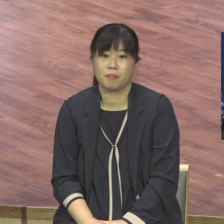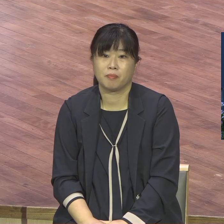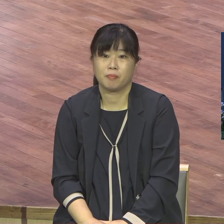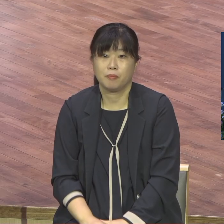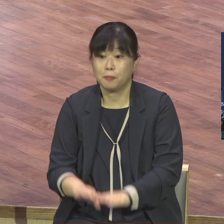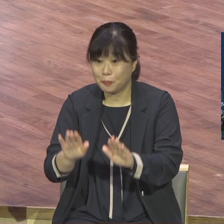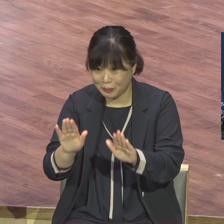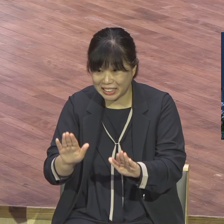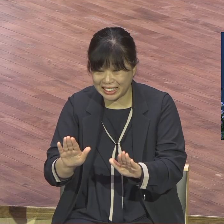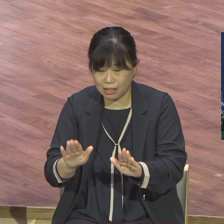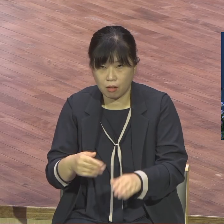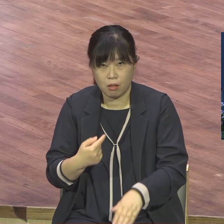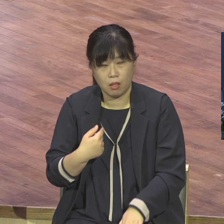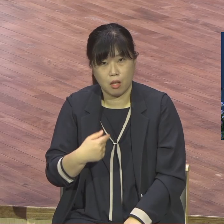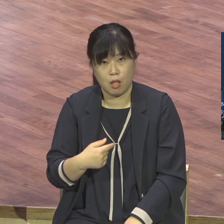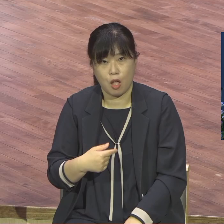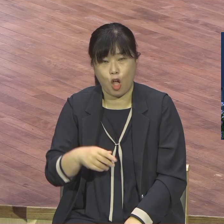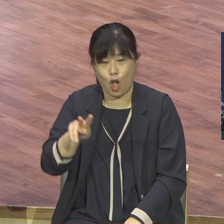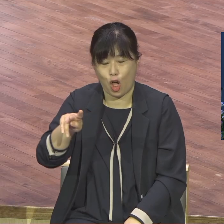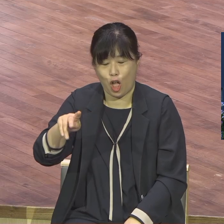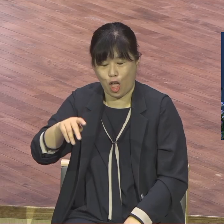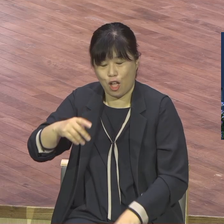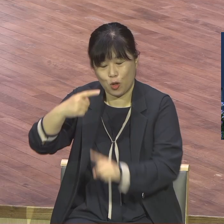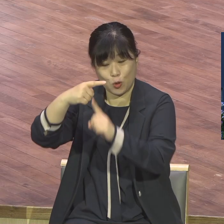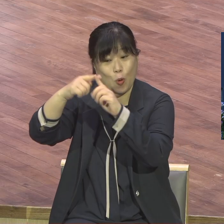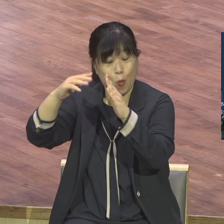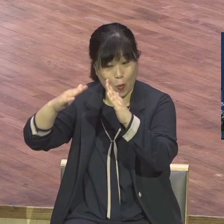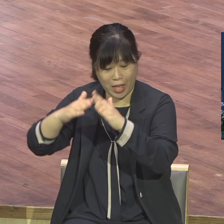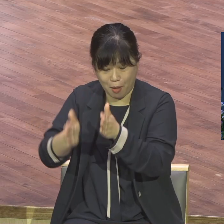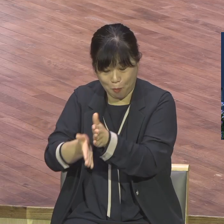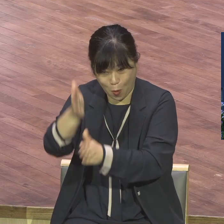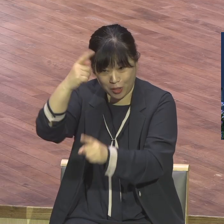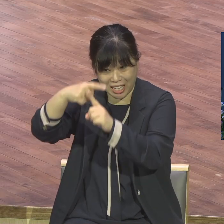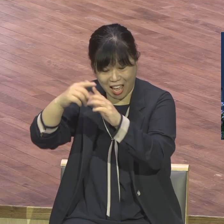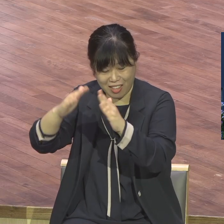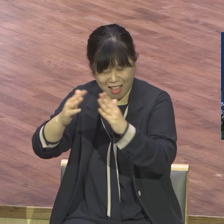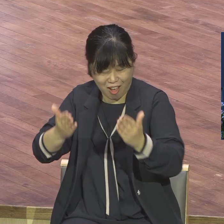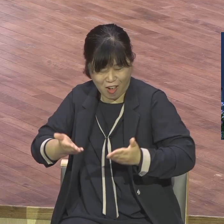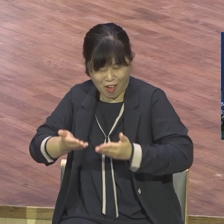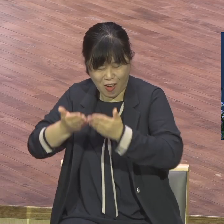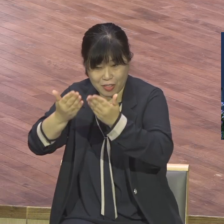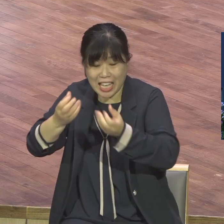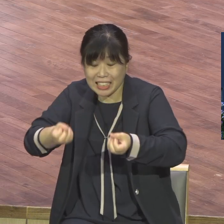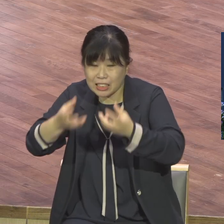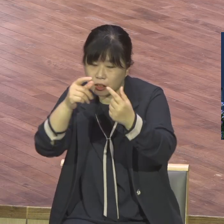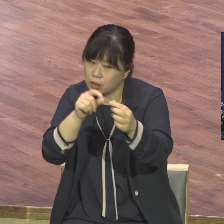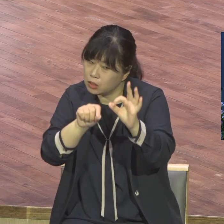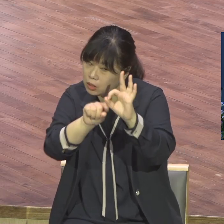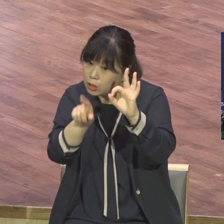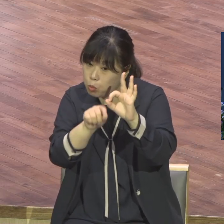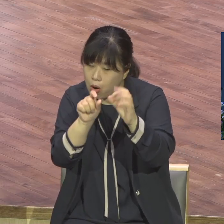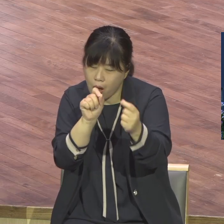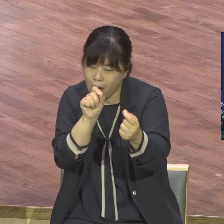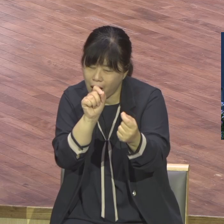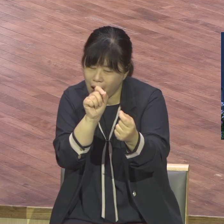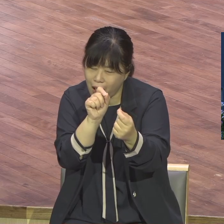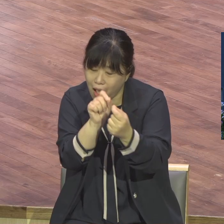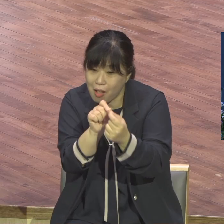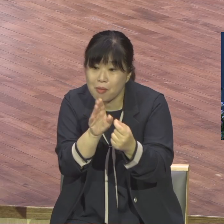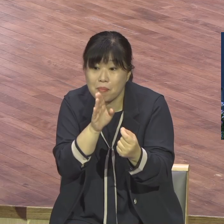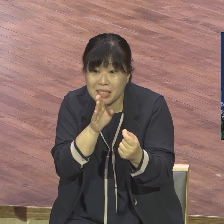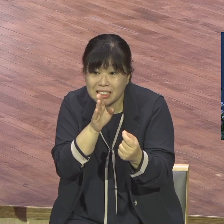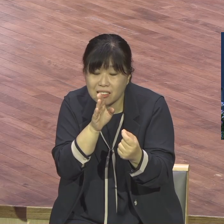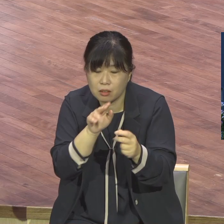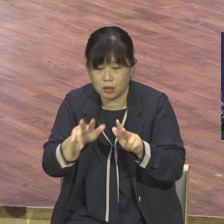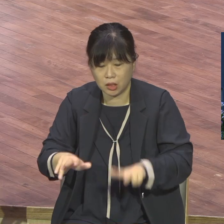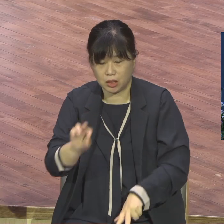10월 본당 헌당을 통해서 하나님께 가장 큰 영광 우리가 올려드리고 여원의 모든 시스템을